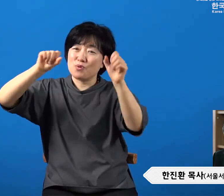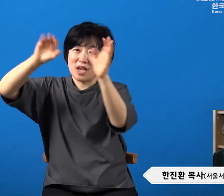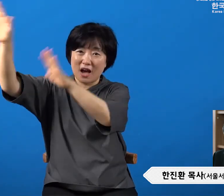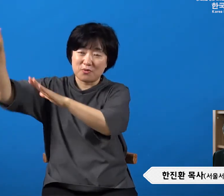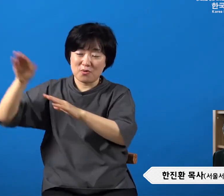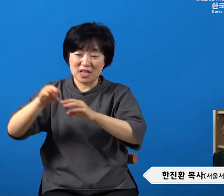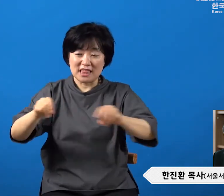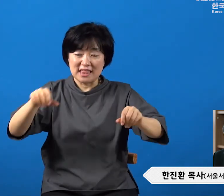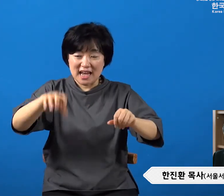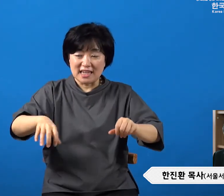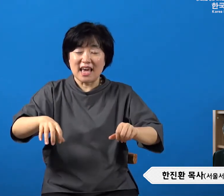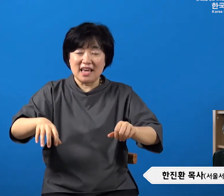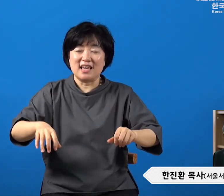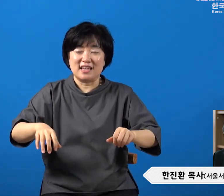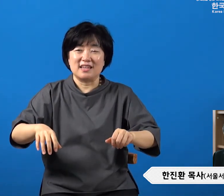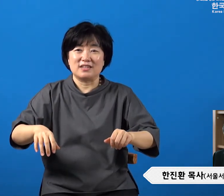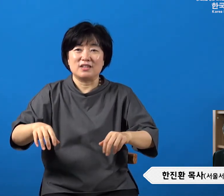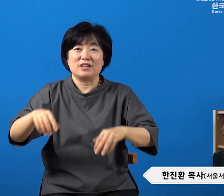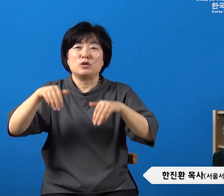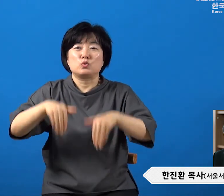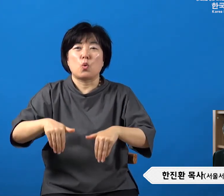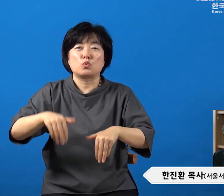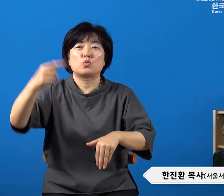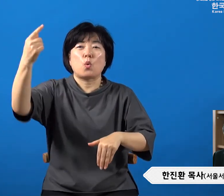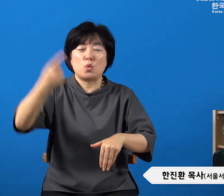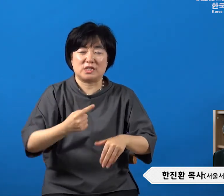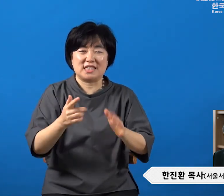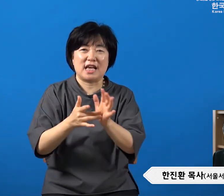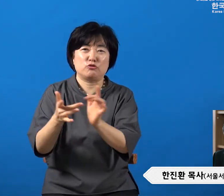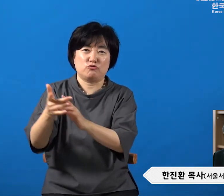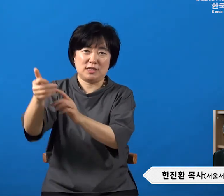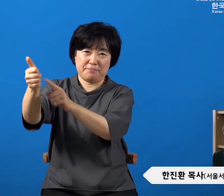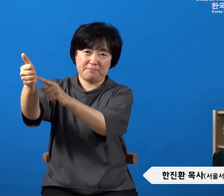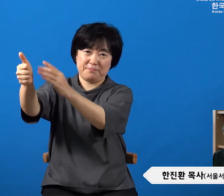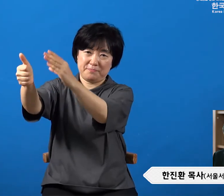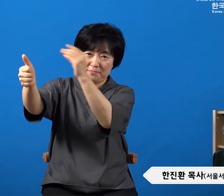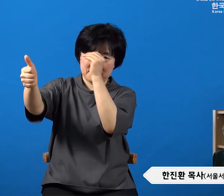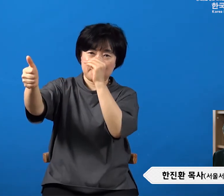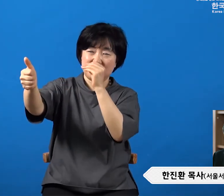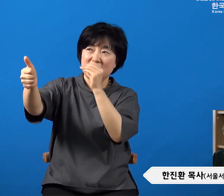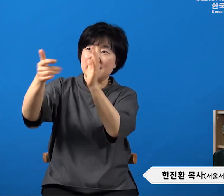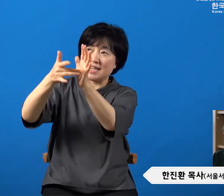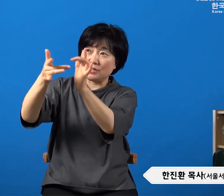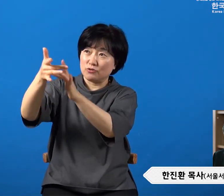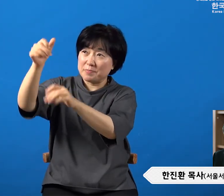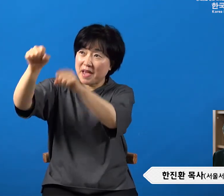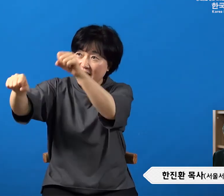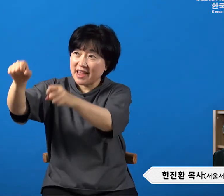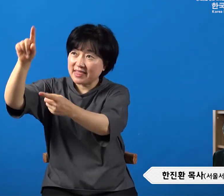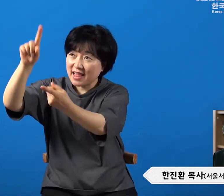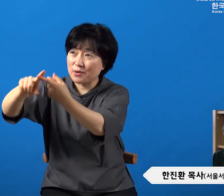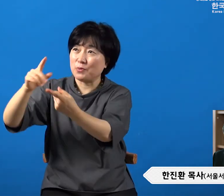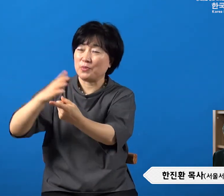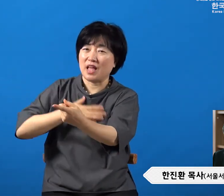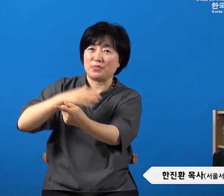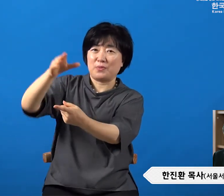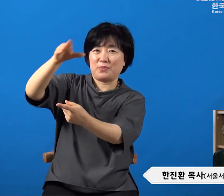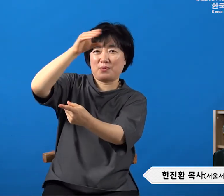이 땅에 종으로 오신 것을 생각한 것입니다. 그래서 예수님이 하신 그대로 나도 해야